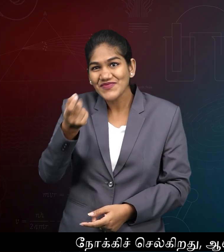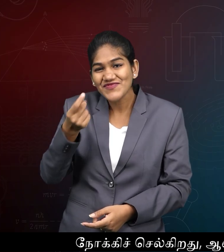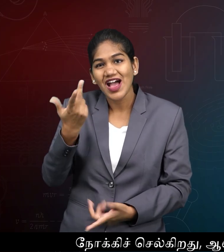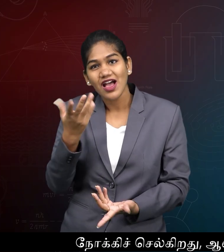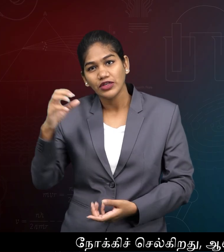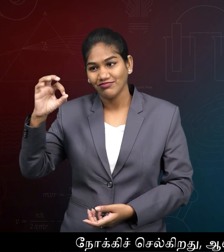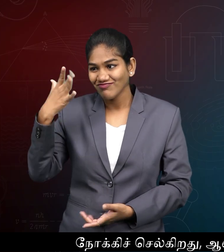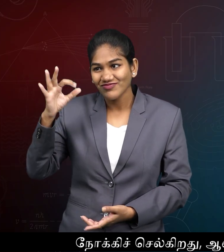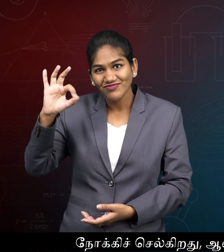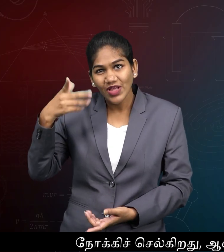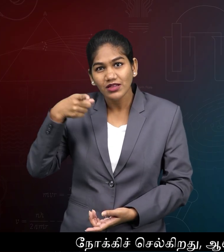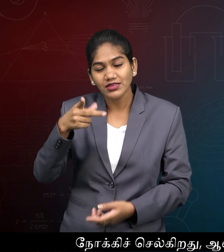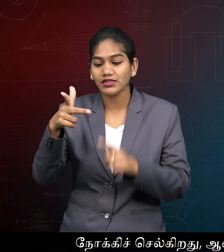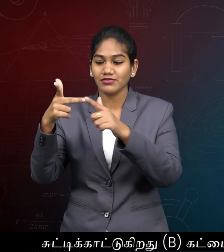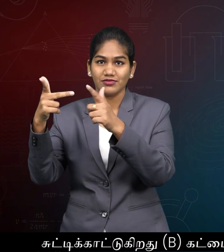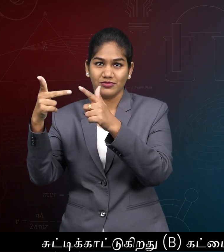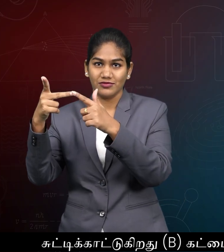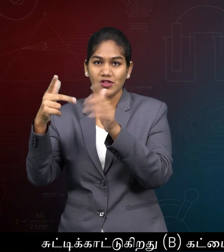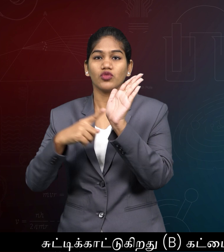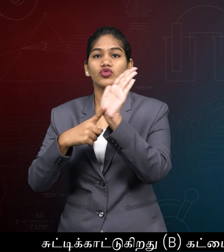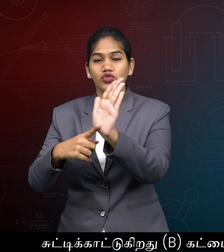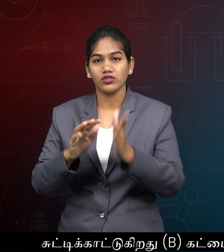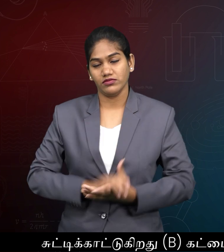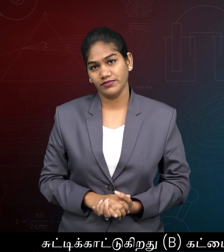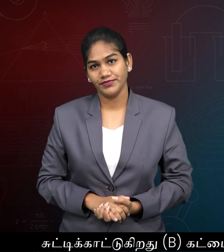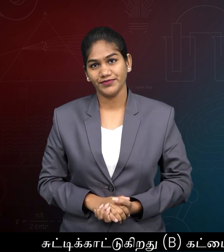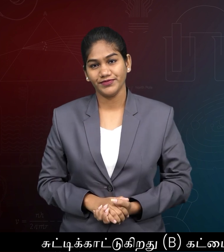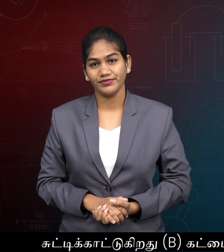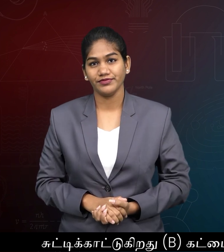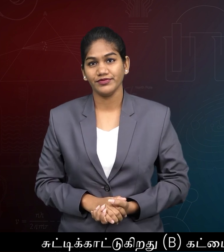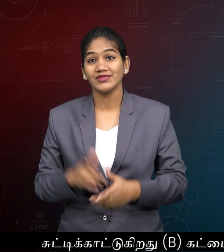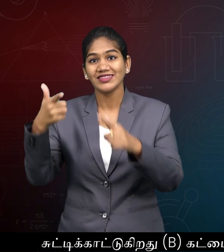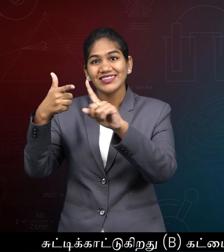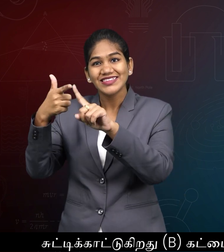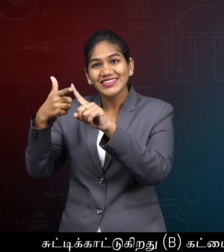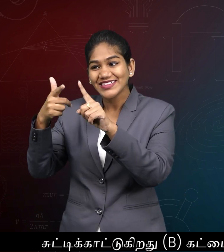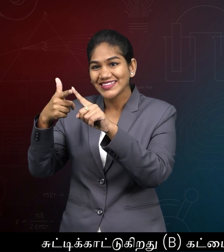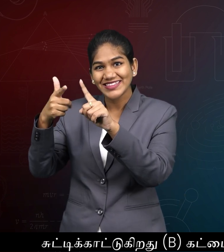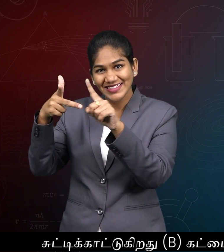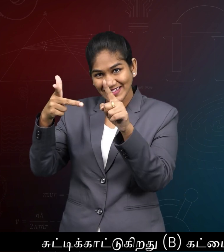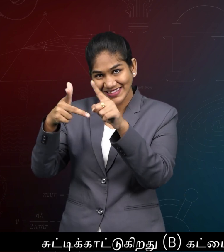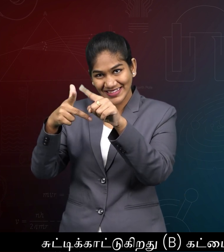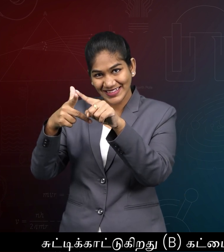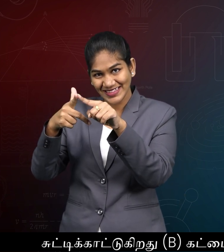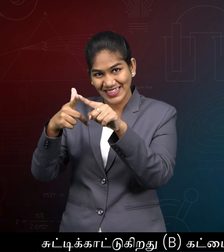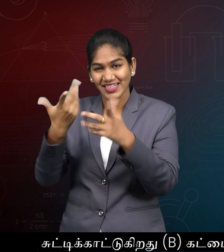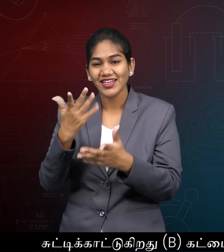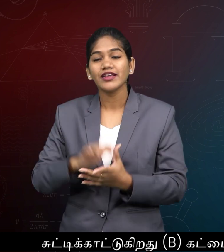விரல் புலத்தின் திசையை சுட்டிக்காட்டுகிறது, அதாவது B. கட்டை விரல் சக்தியின்